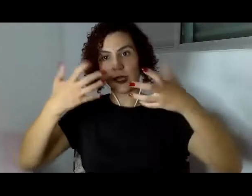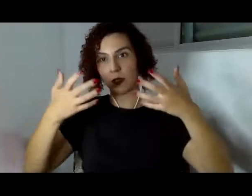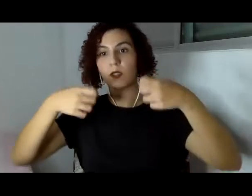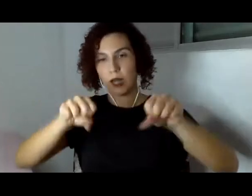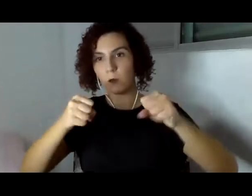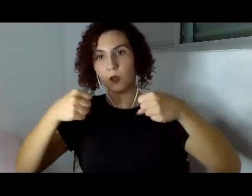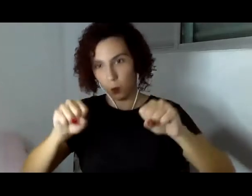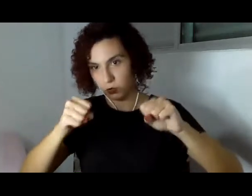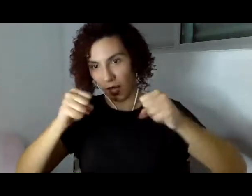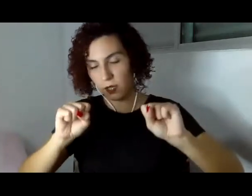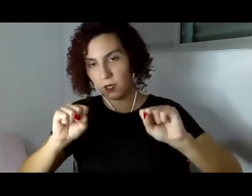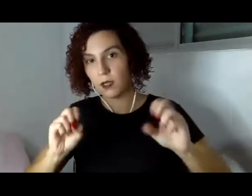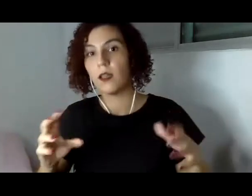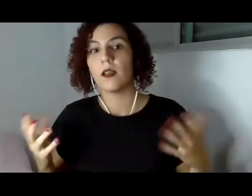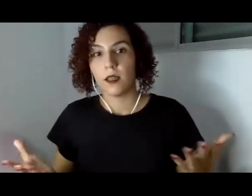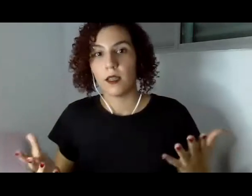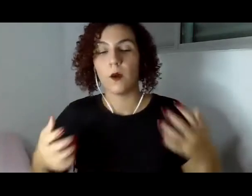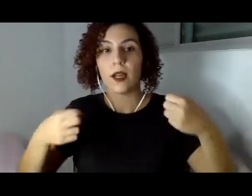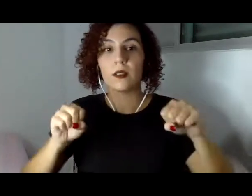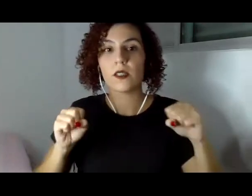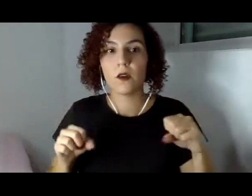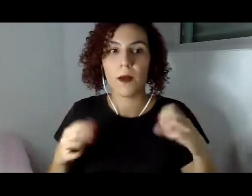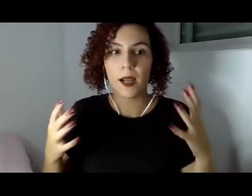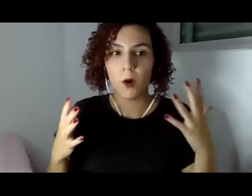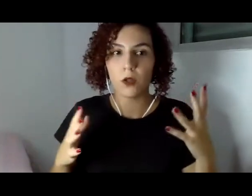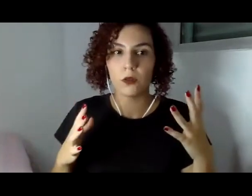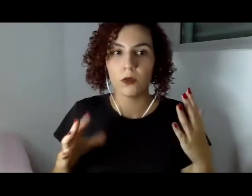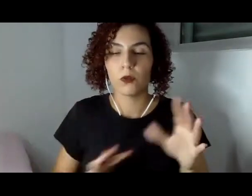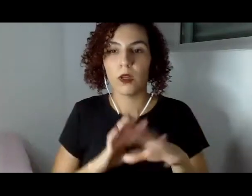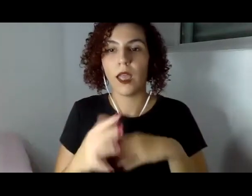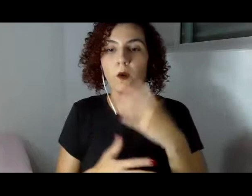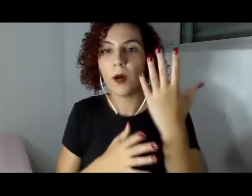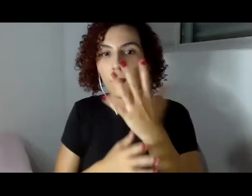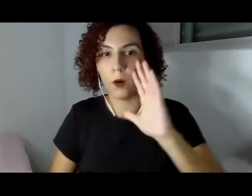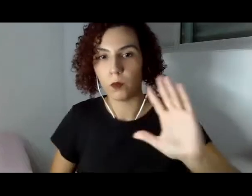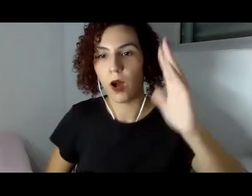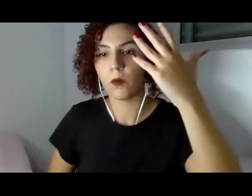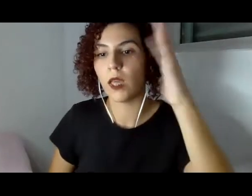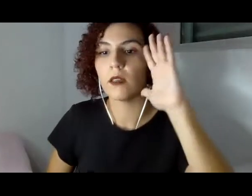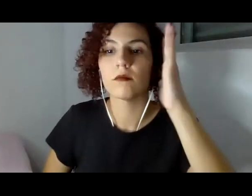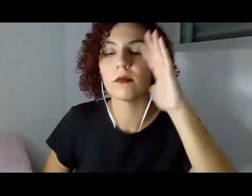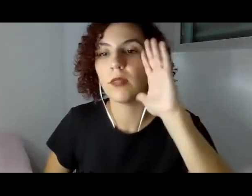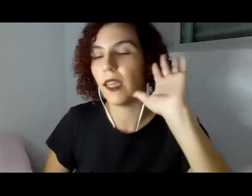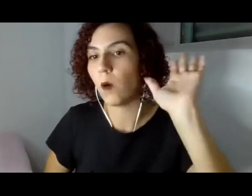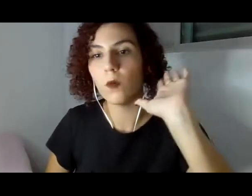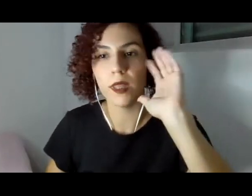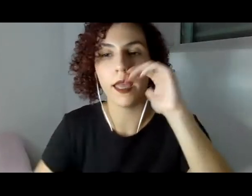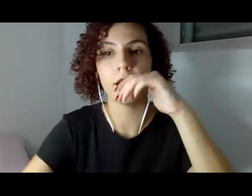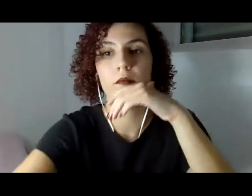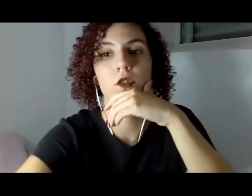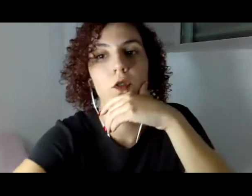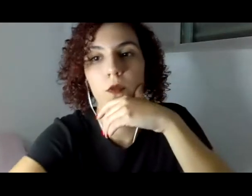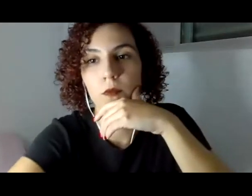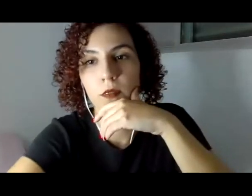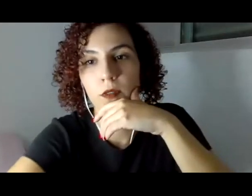Que esse é o sinal de moto, tá? Eu quero transformar a moto em uma mão. Alguém tem alguma